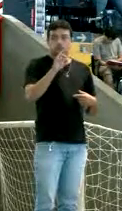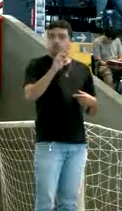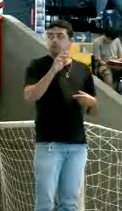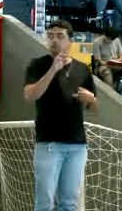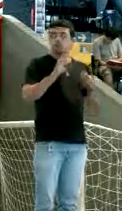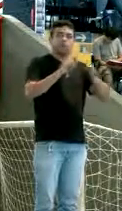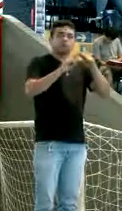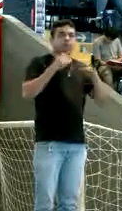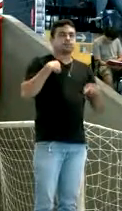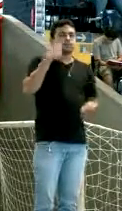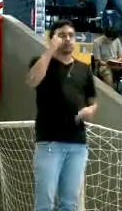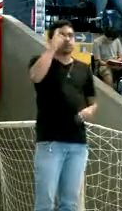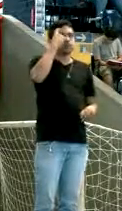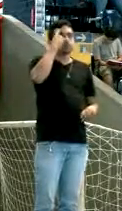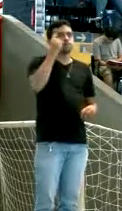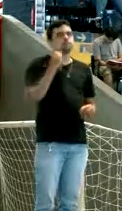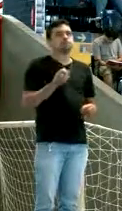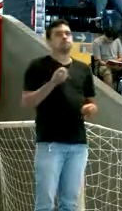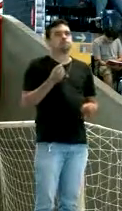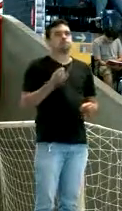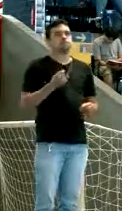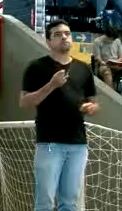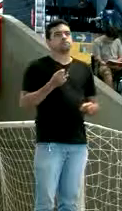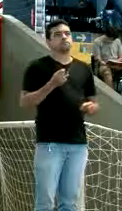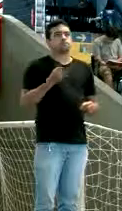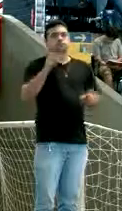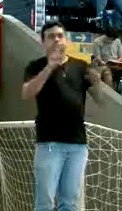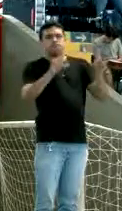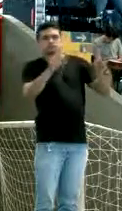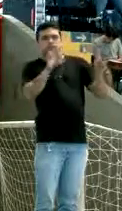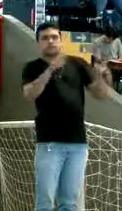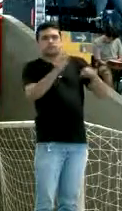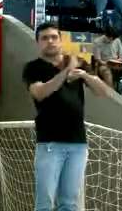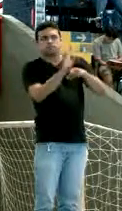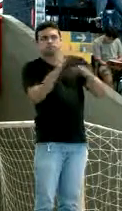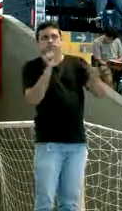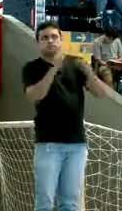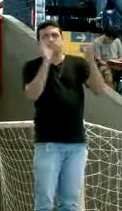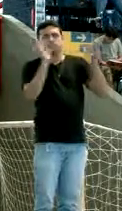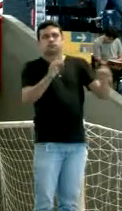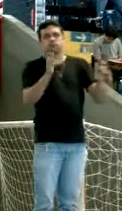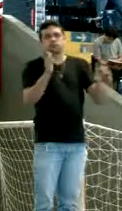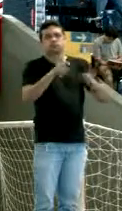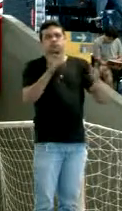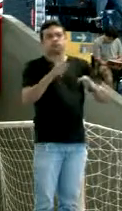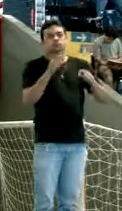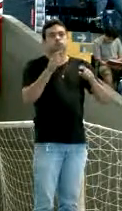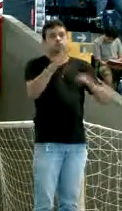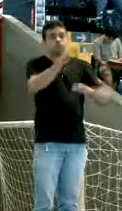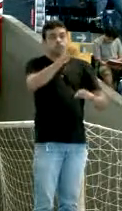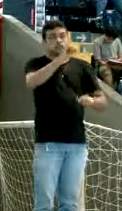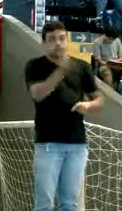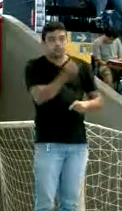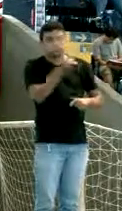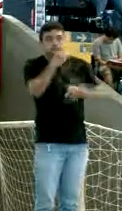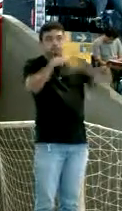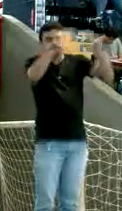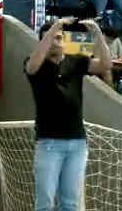E ele começou a pensar que aquilo poderia dar certo, que aquilo poderia ser